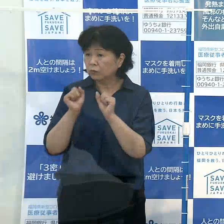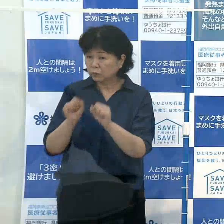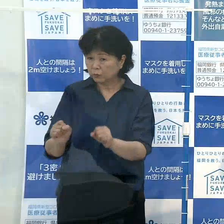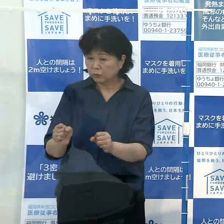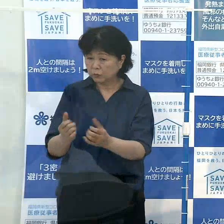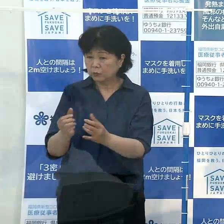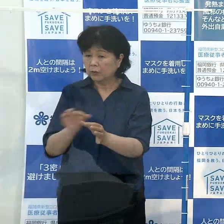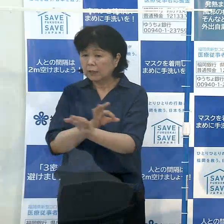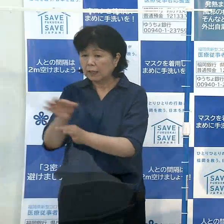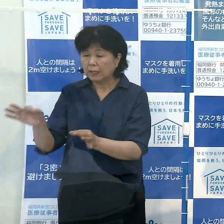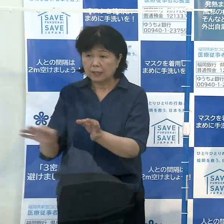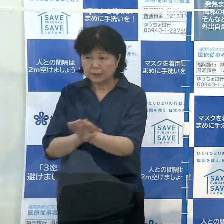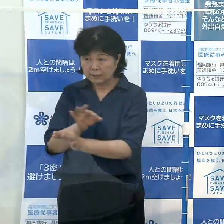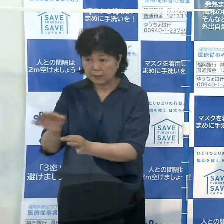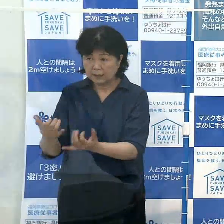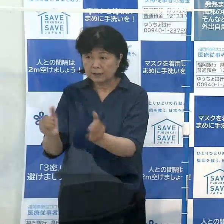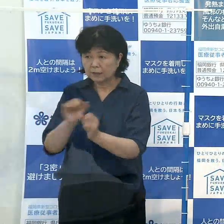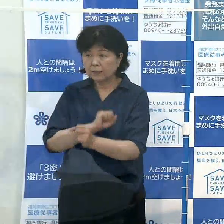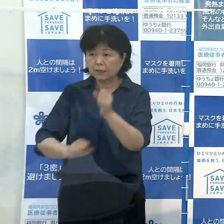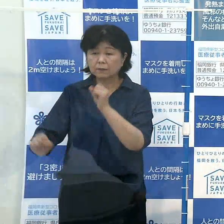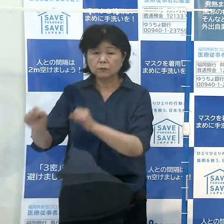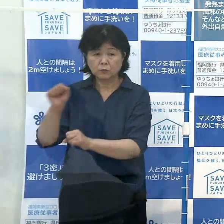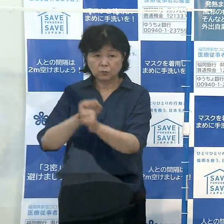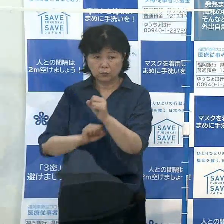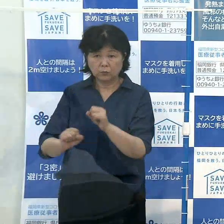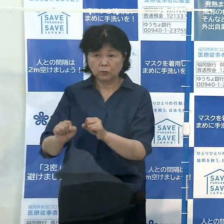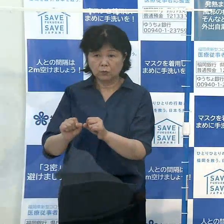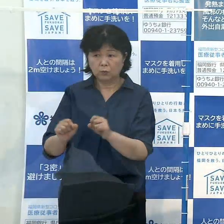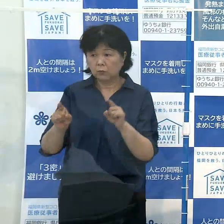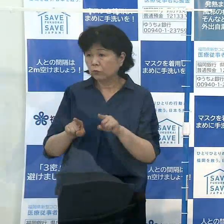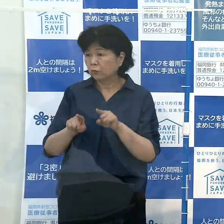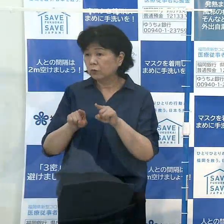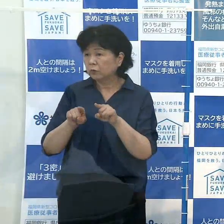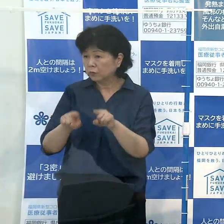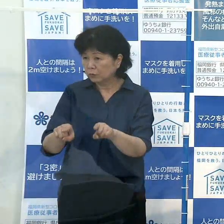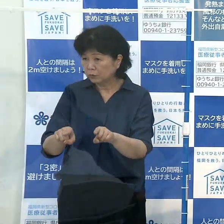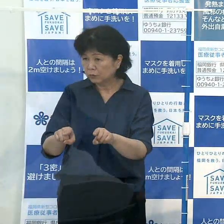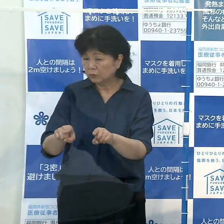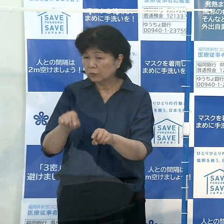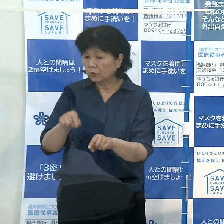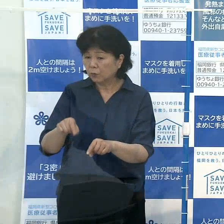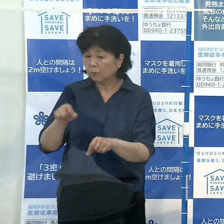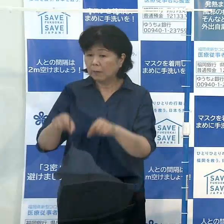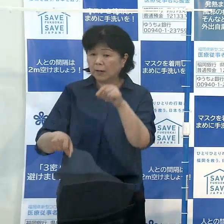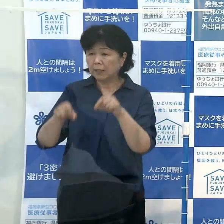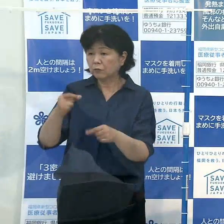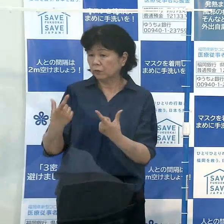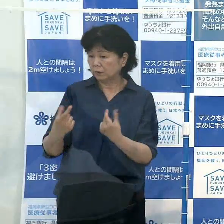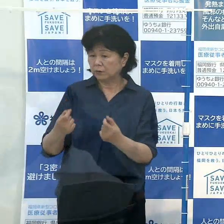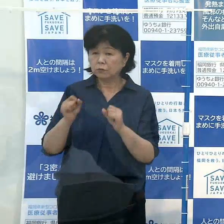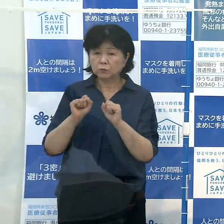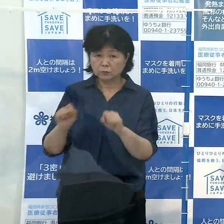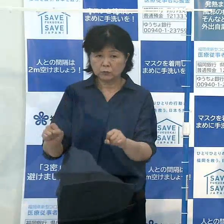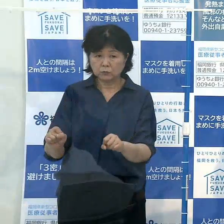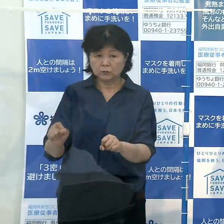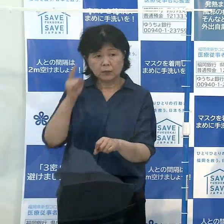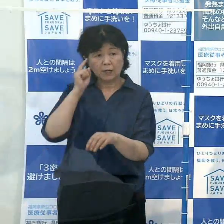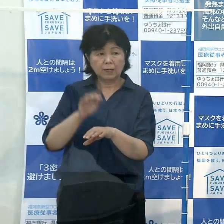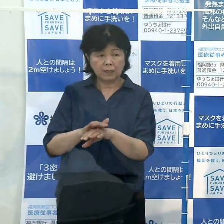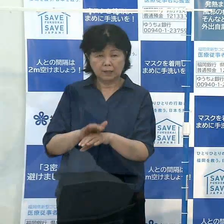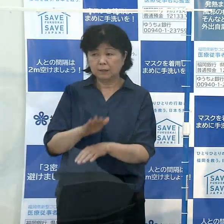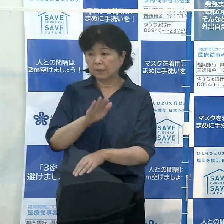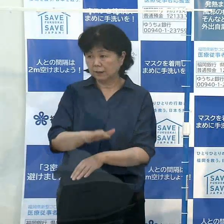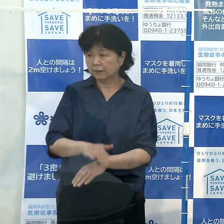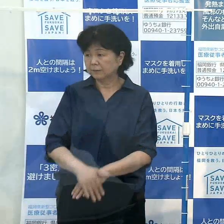経済社会活動の、を行うと、そこのバランスをしっかりとっていくと。